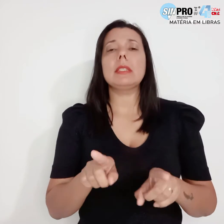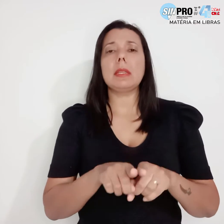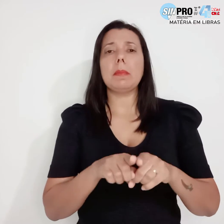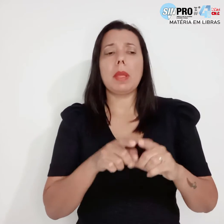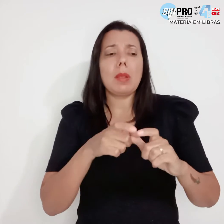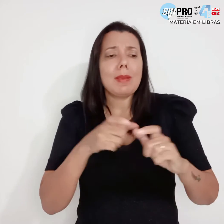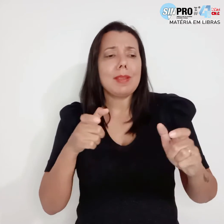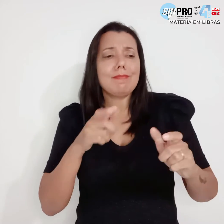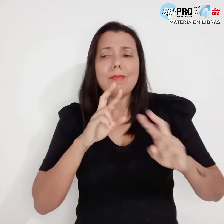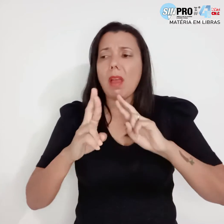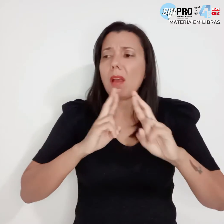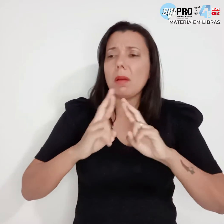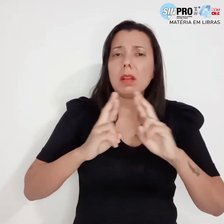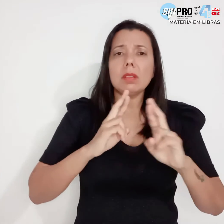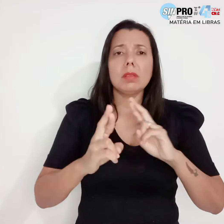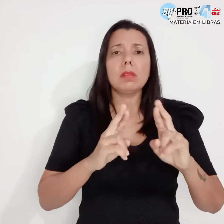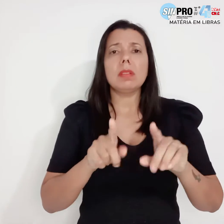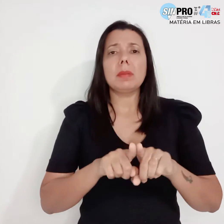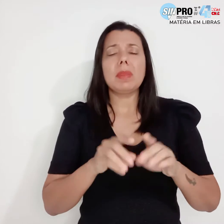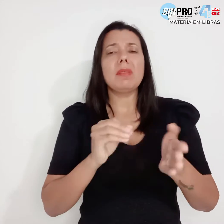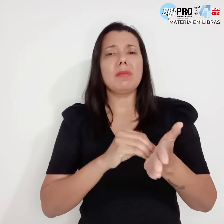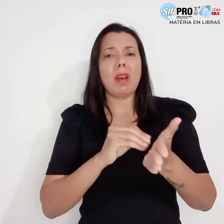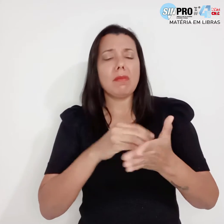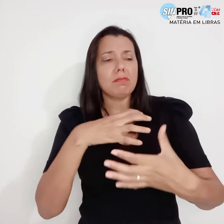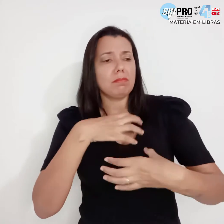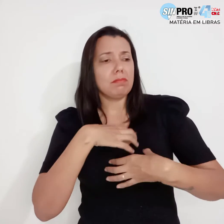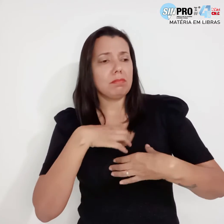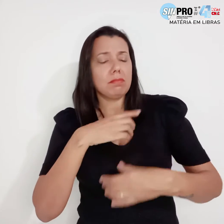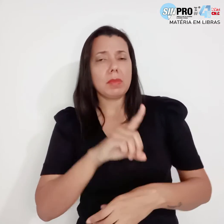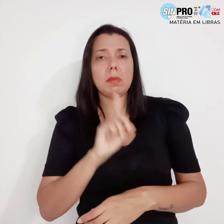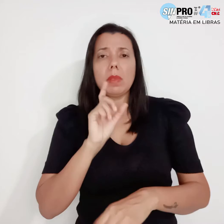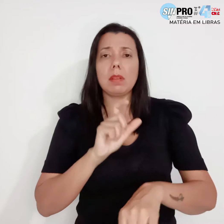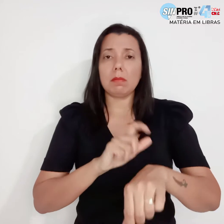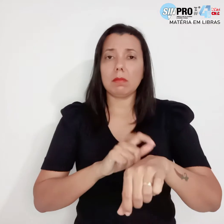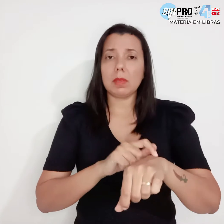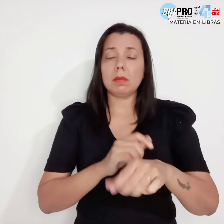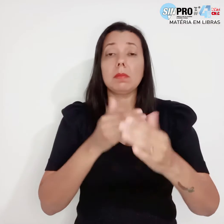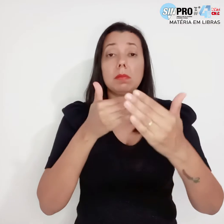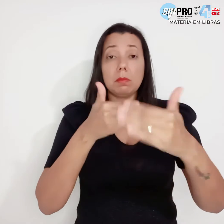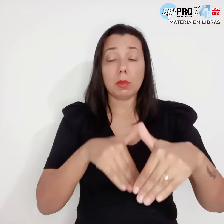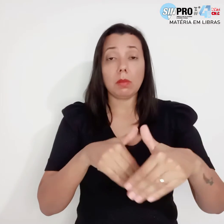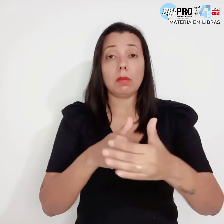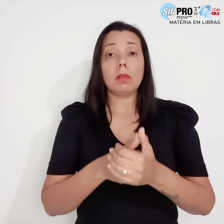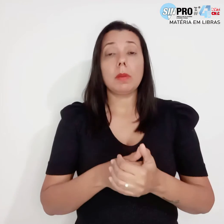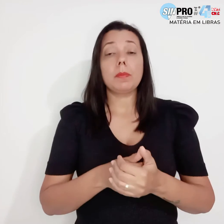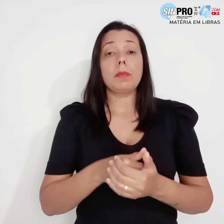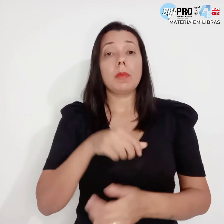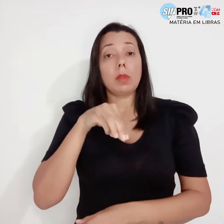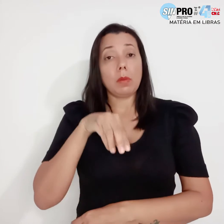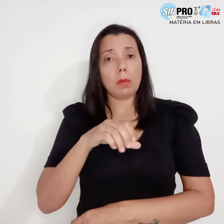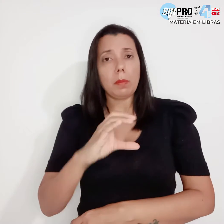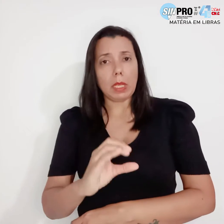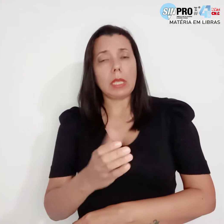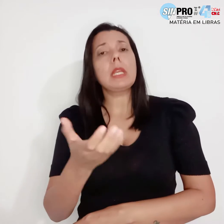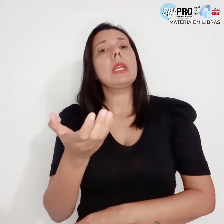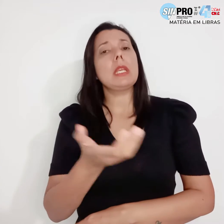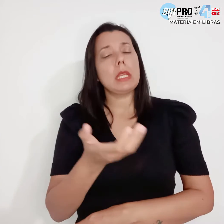de reclamações e insatisfações na primeira etapa do exame, o MEC insistiu em